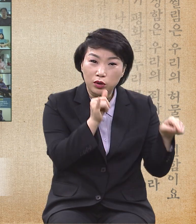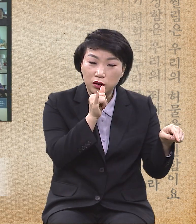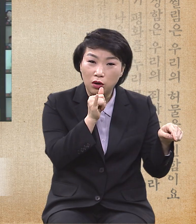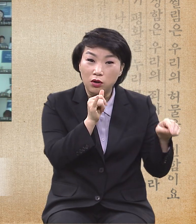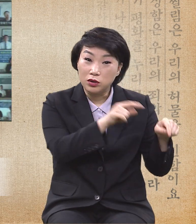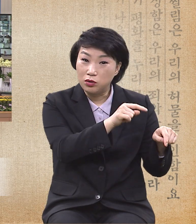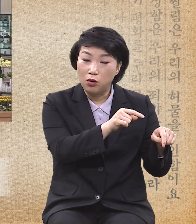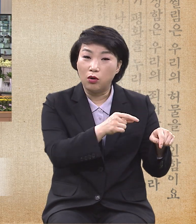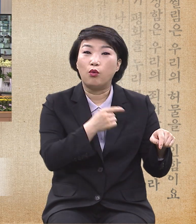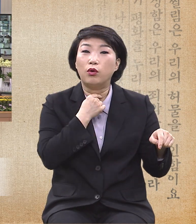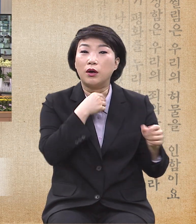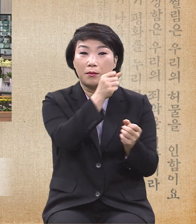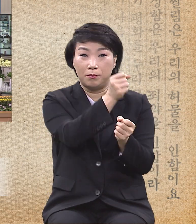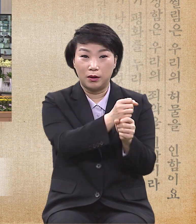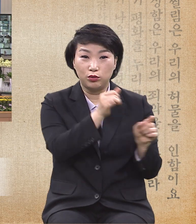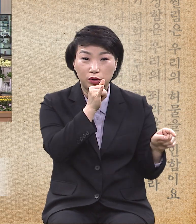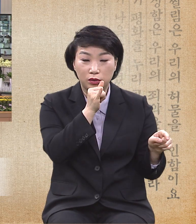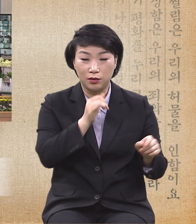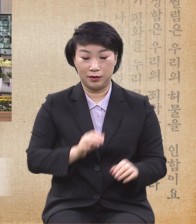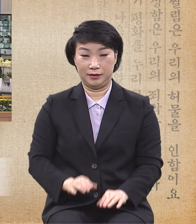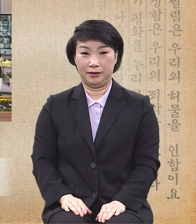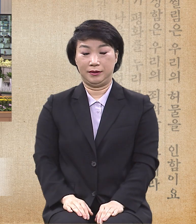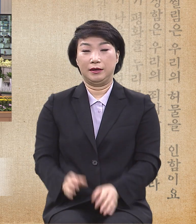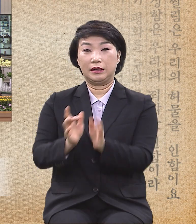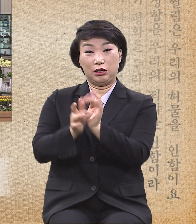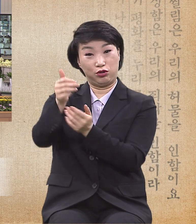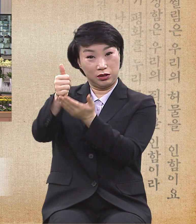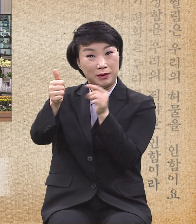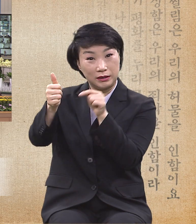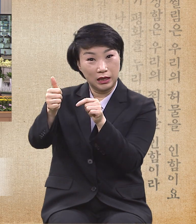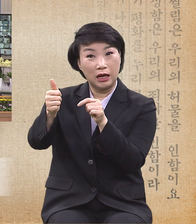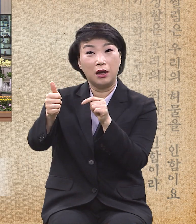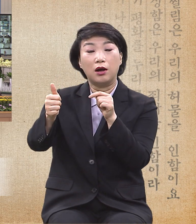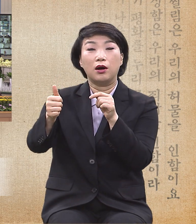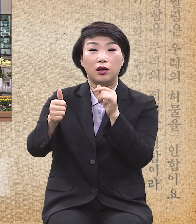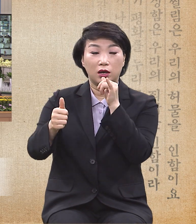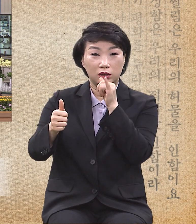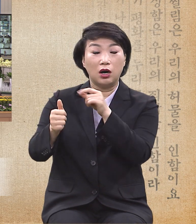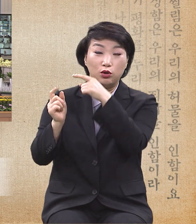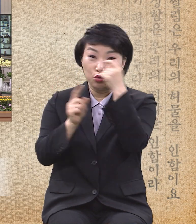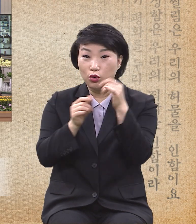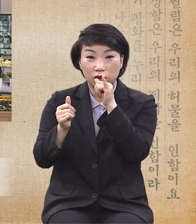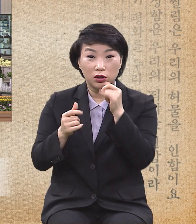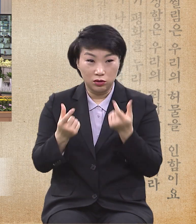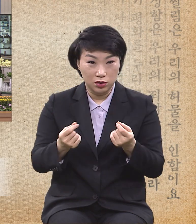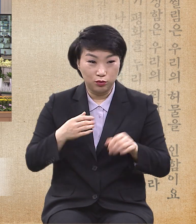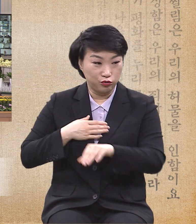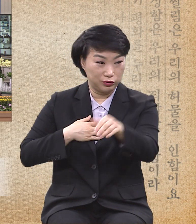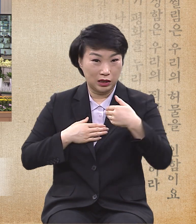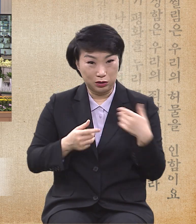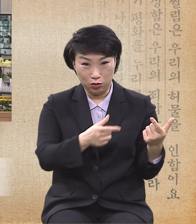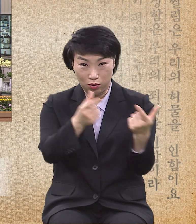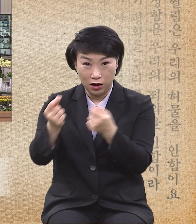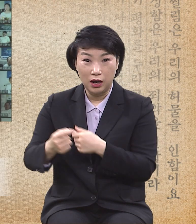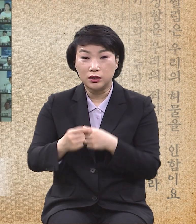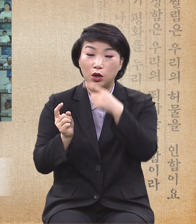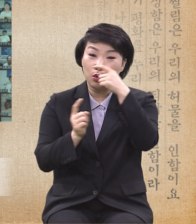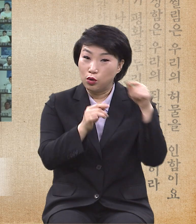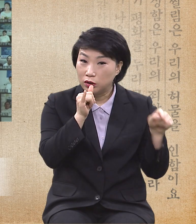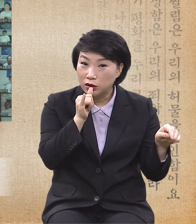그걸 요구하는 거예요. 예수님에게 요구했더니 우리에게도 똑같이 요구한다는